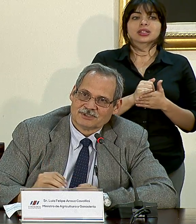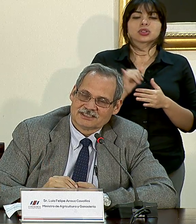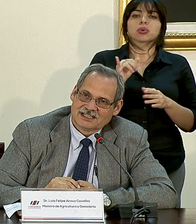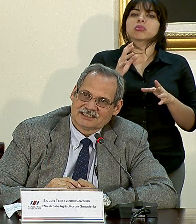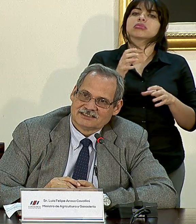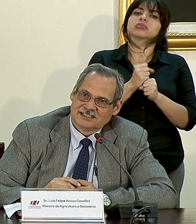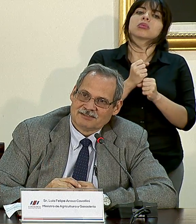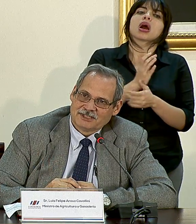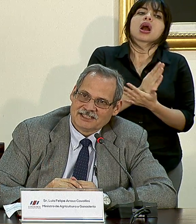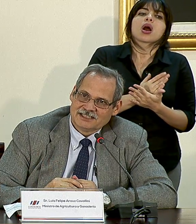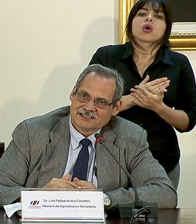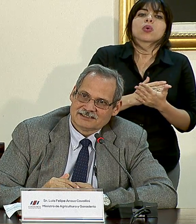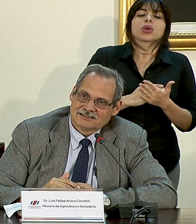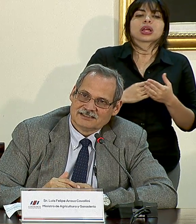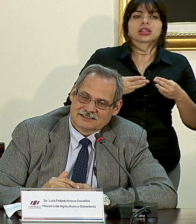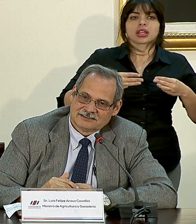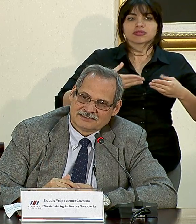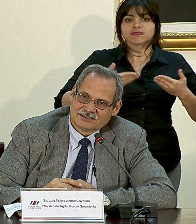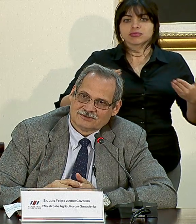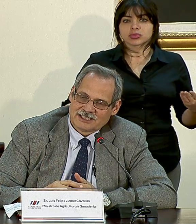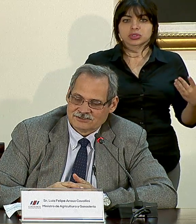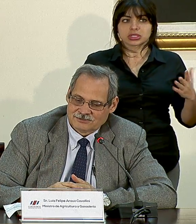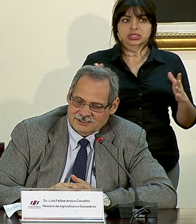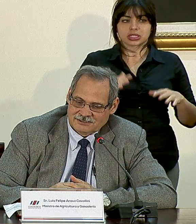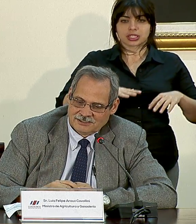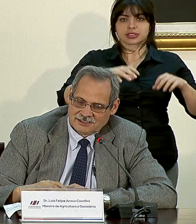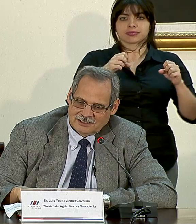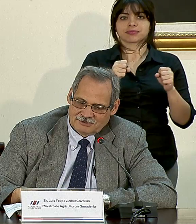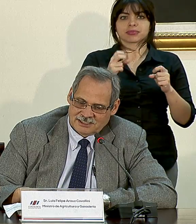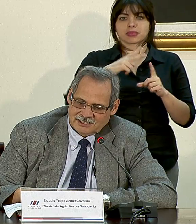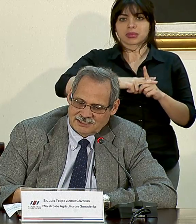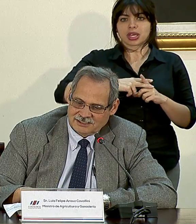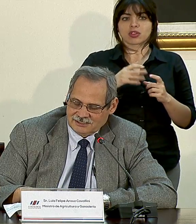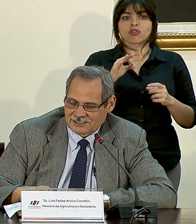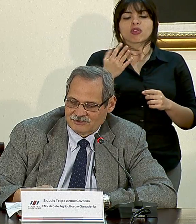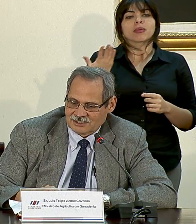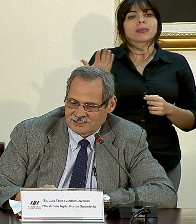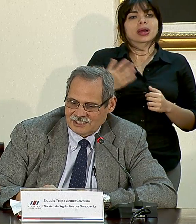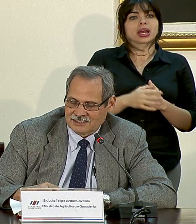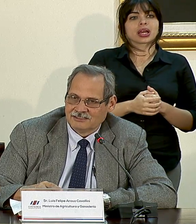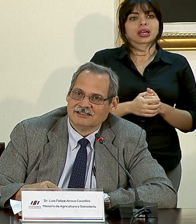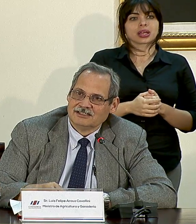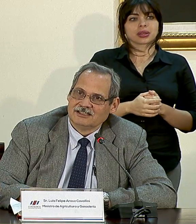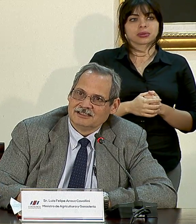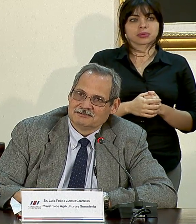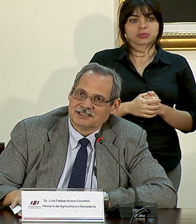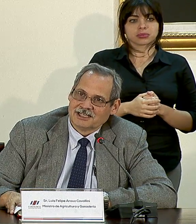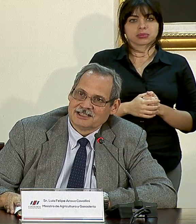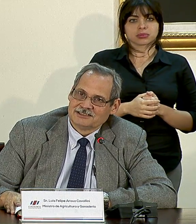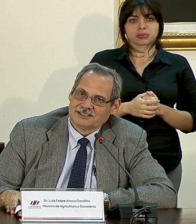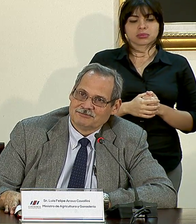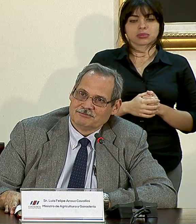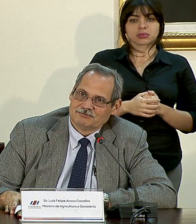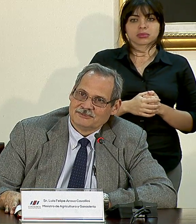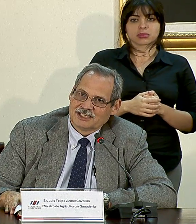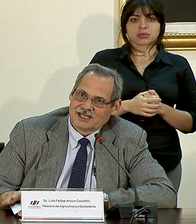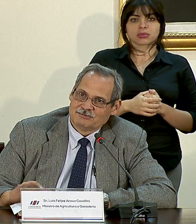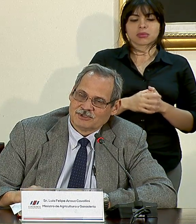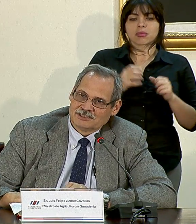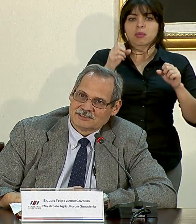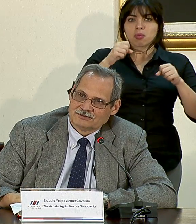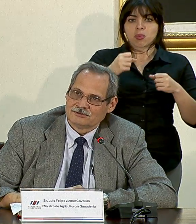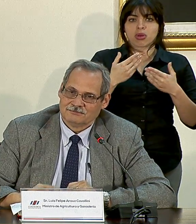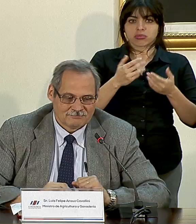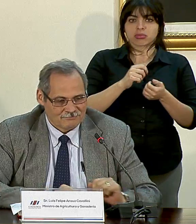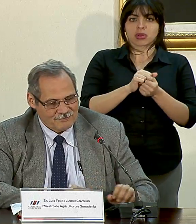resumen algunas de las medidas que se están tomando, ¿verdad? De manera que creo que sí hay señales de